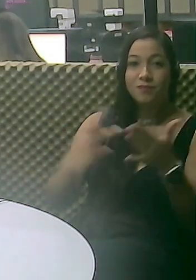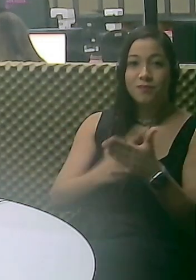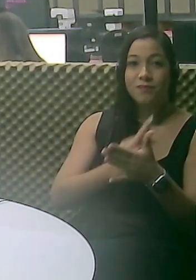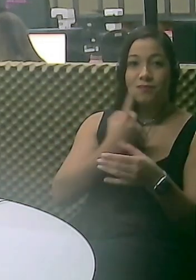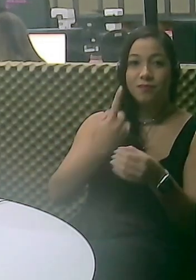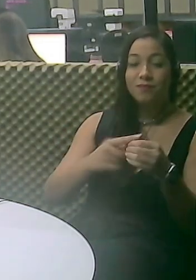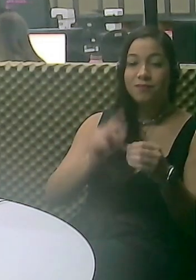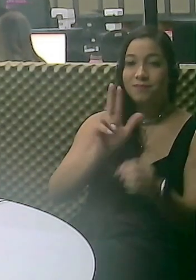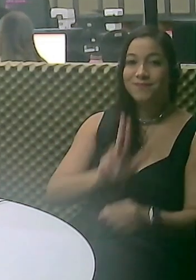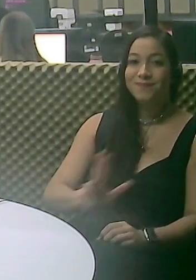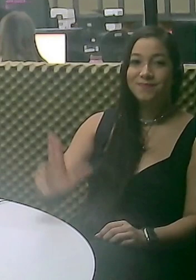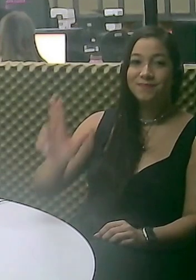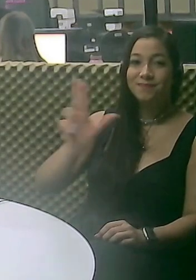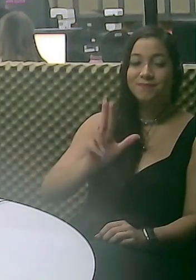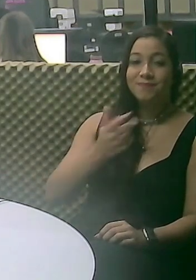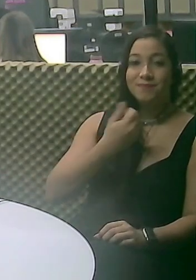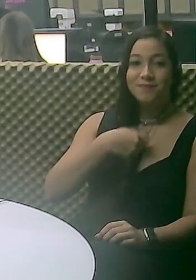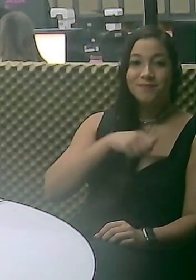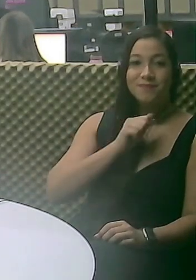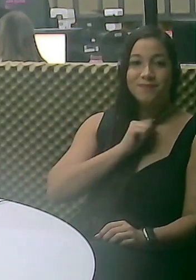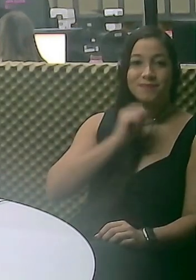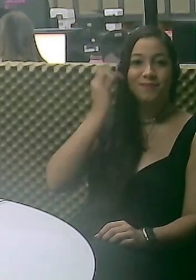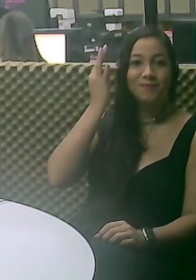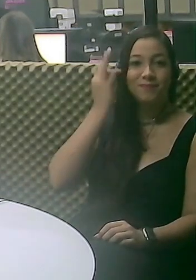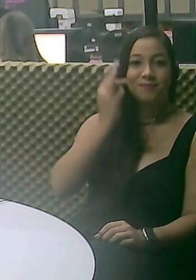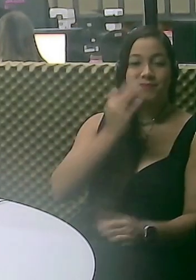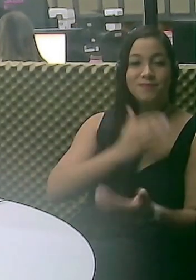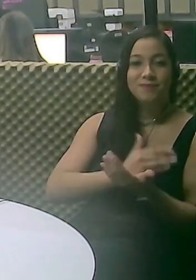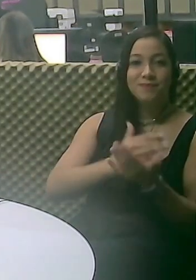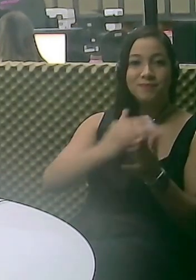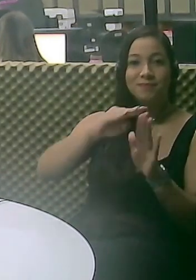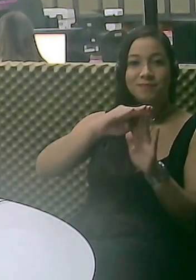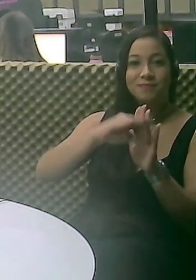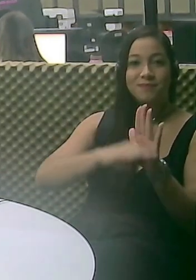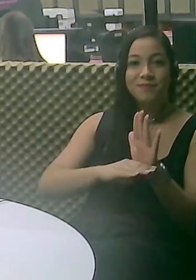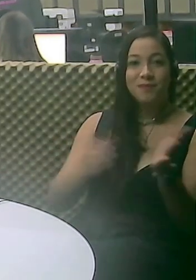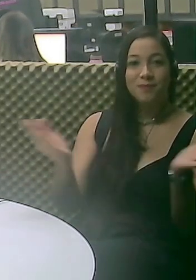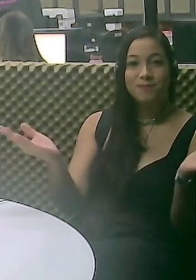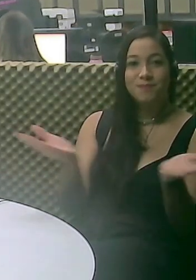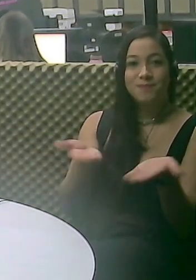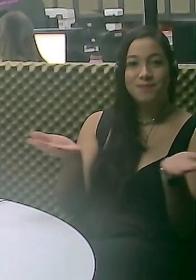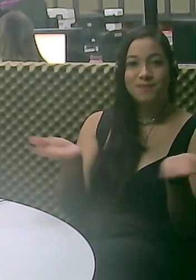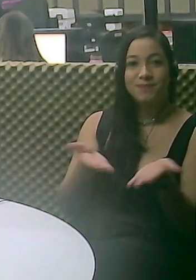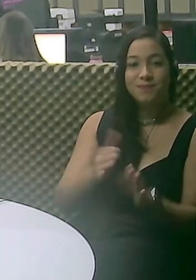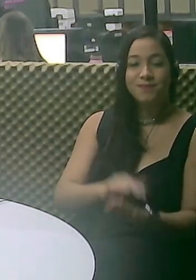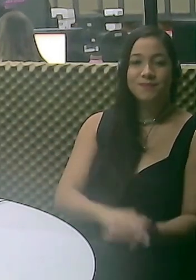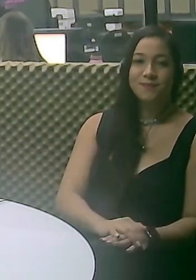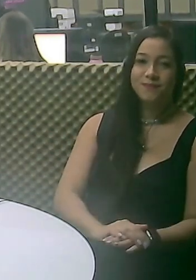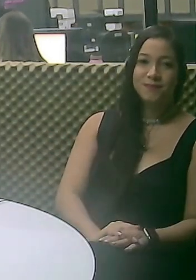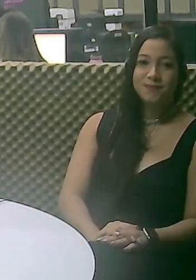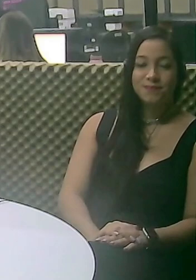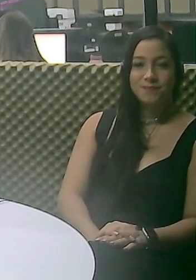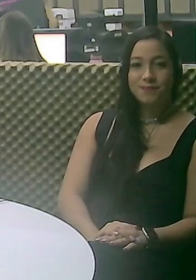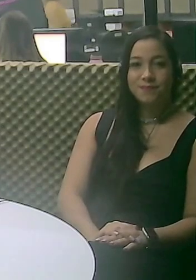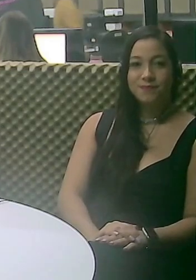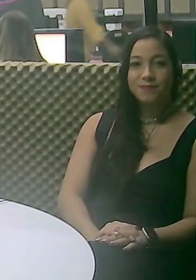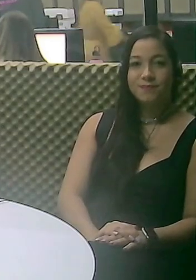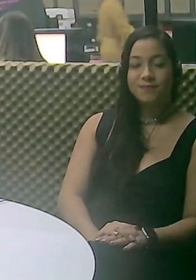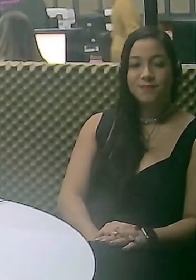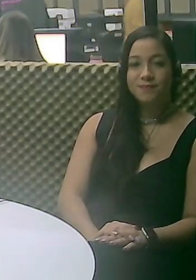fato acontece em Uberlândia. Eu sou o Fernando Cassi e começamos com os destaques da edição de hoje.